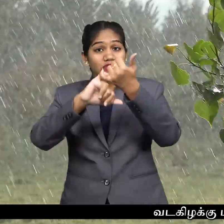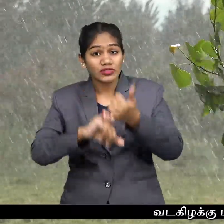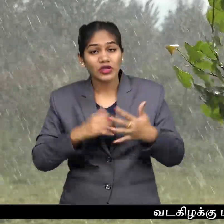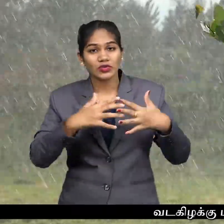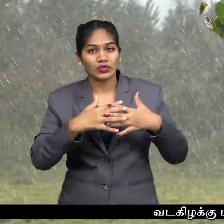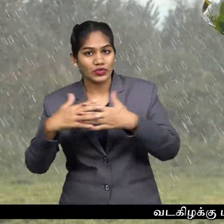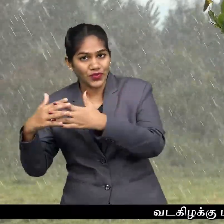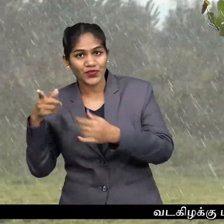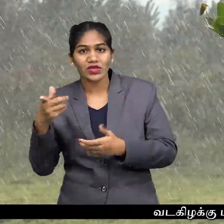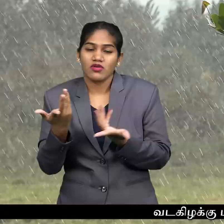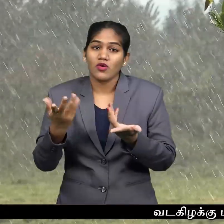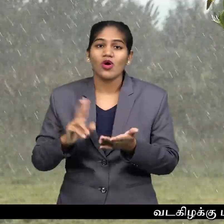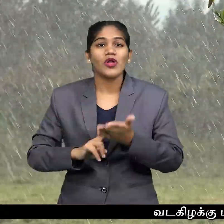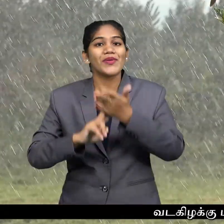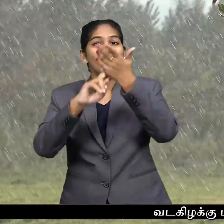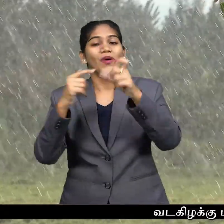பெய்கிறது.